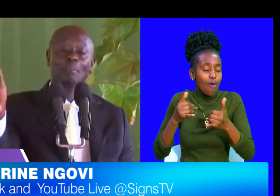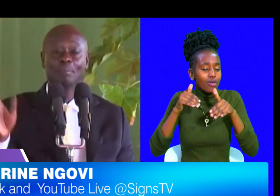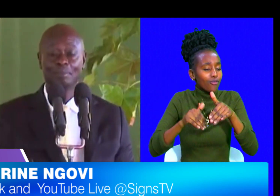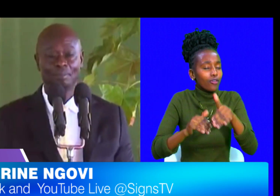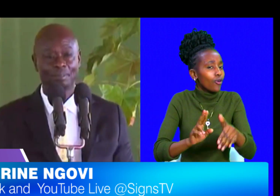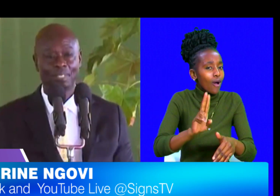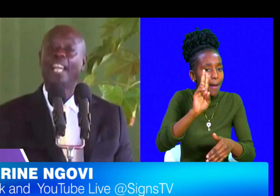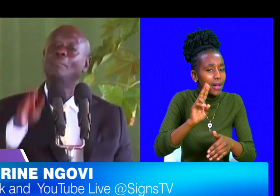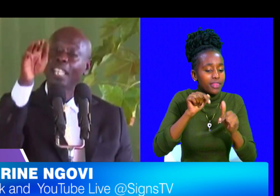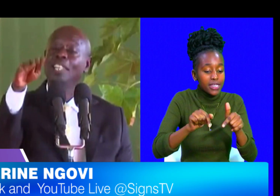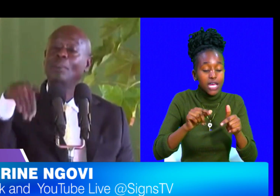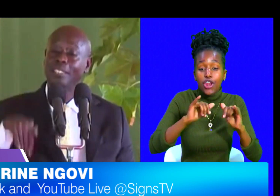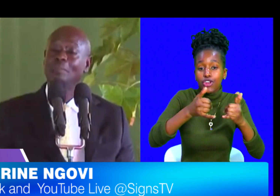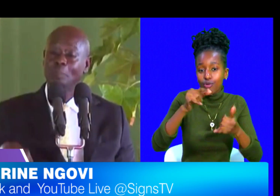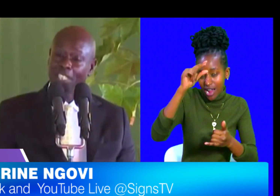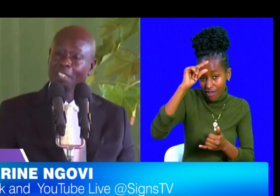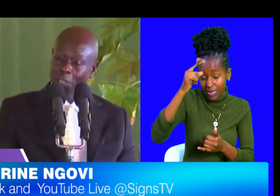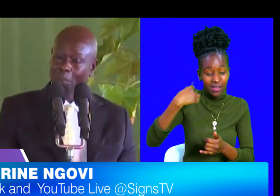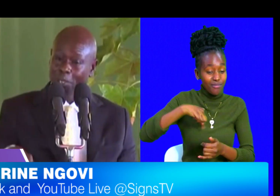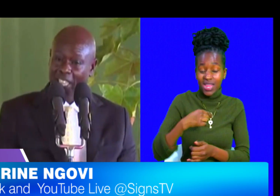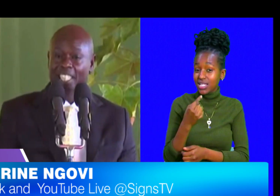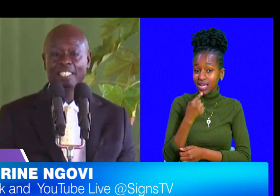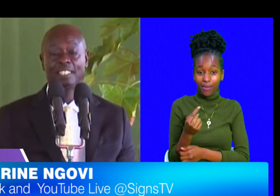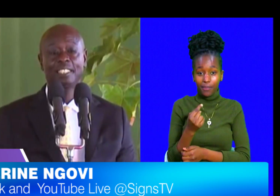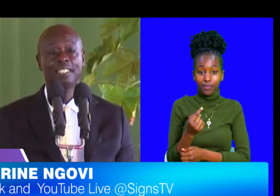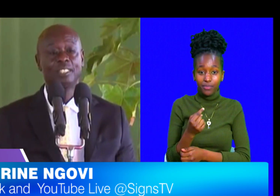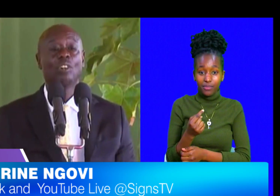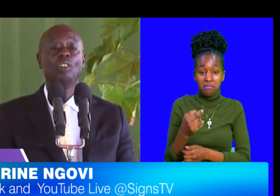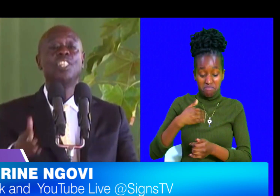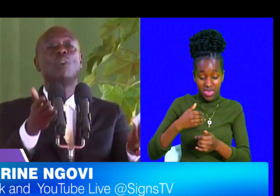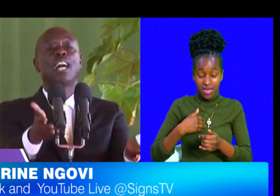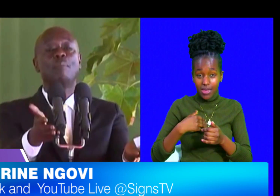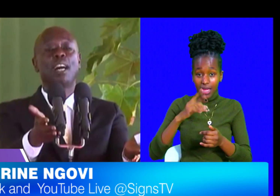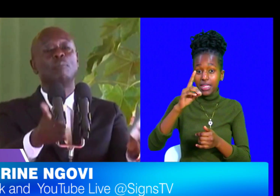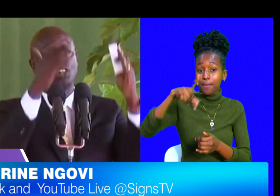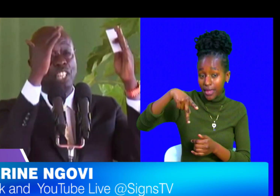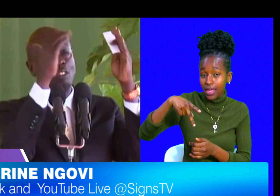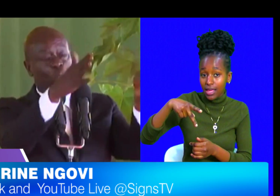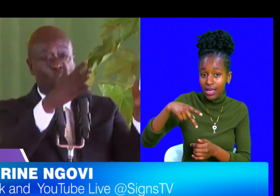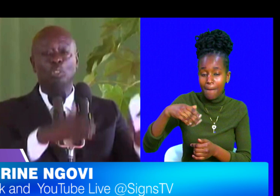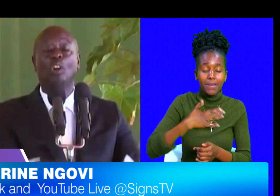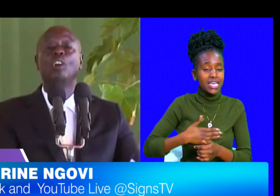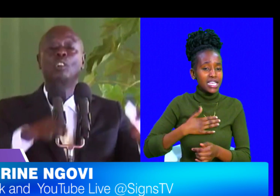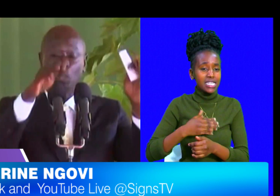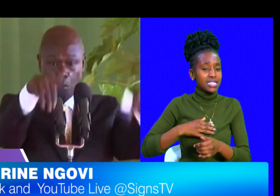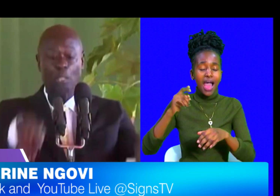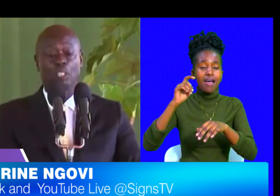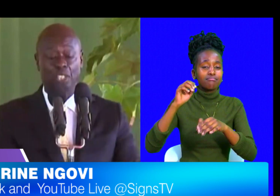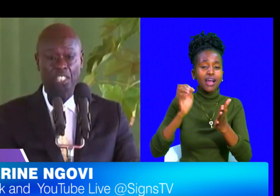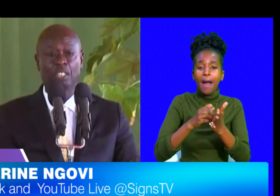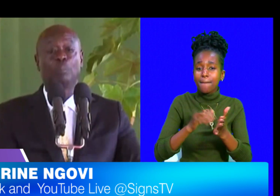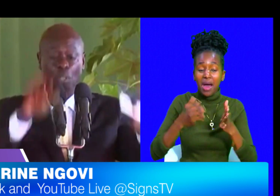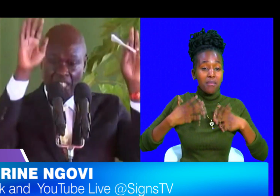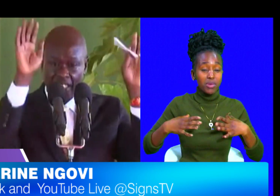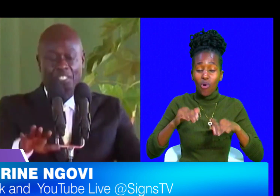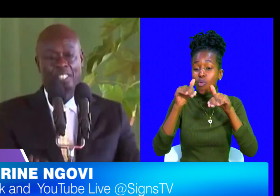of time. I am telling you as Deputy President of the Republic of Kenya. So nyinyi Wakamba mngoje hiyo mazungumzo, mtakuja kutafuta